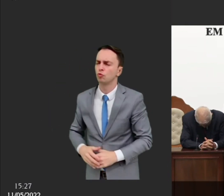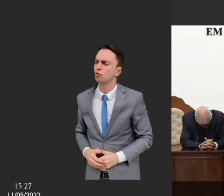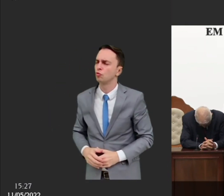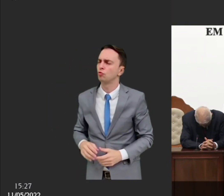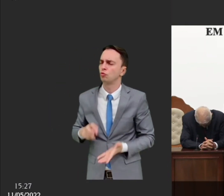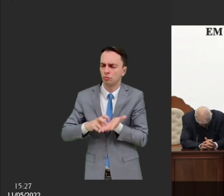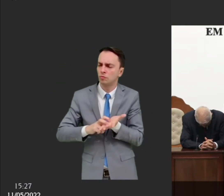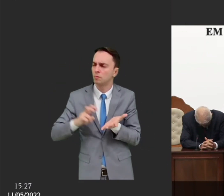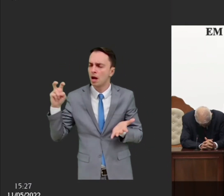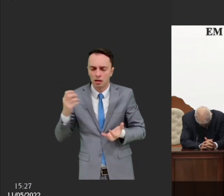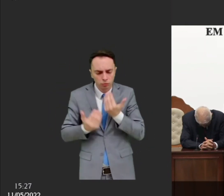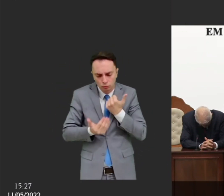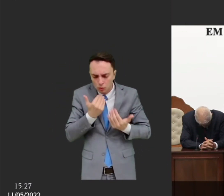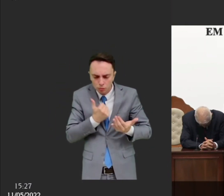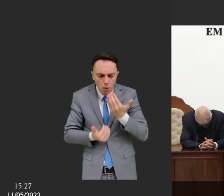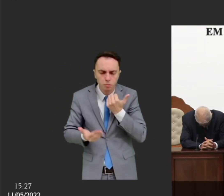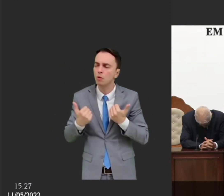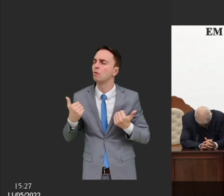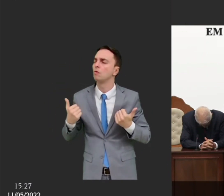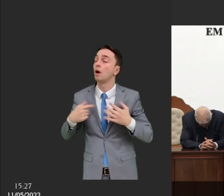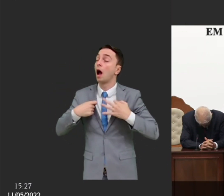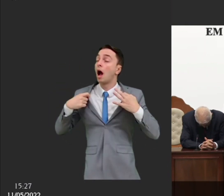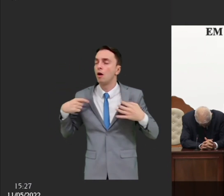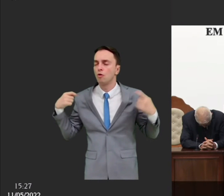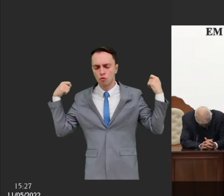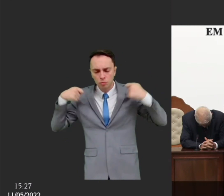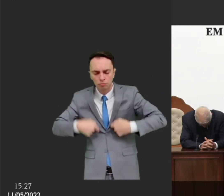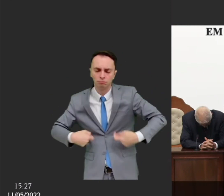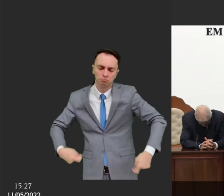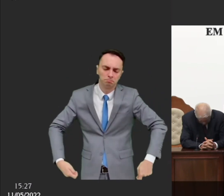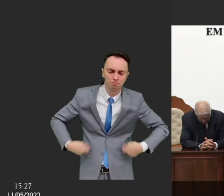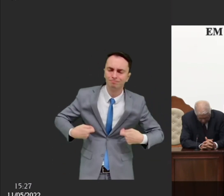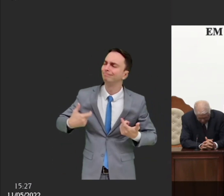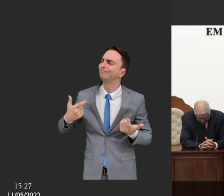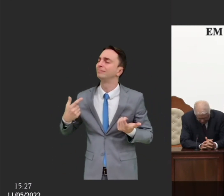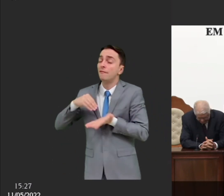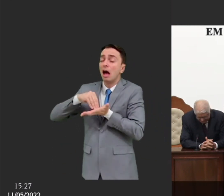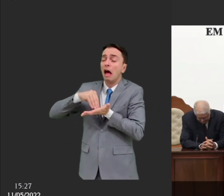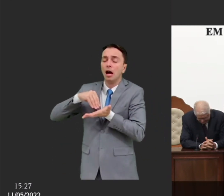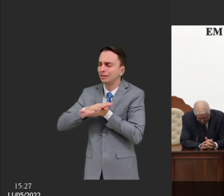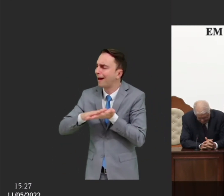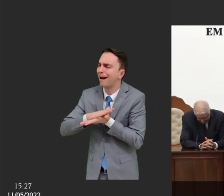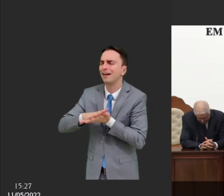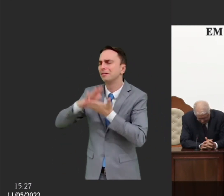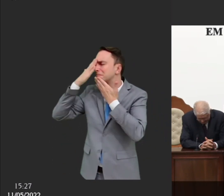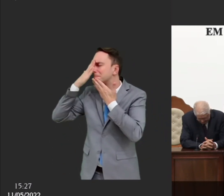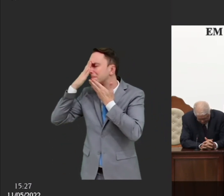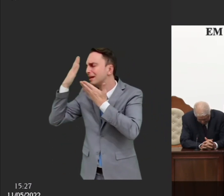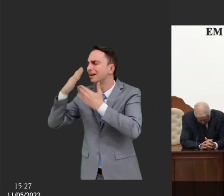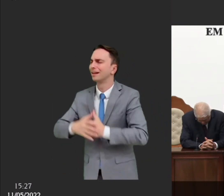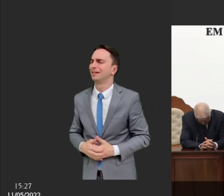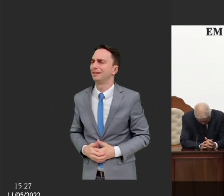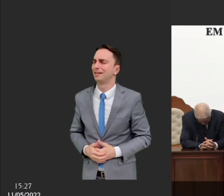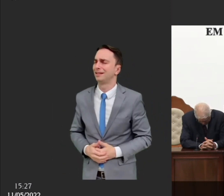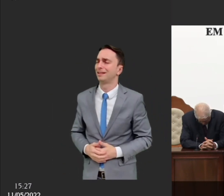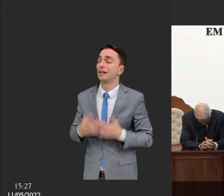vestirmos. Bendito é o teu nome, e nos trouxestes aqui, ó Deus, para louvar o teu nome. Glória. Te agradecemos pelos hinos